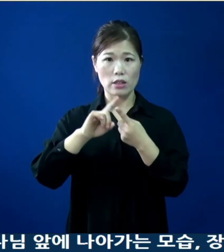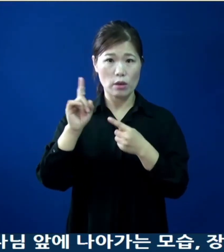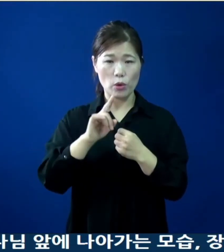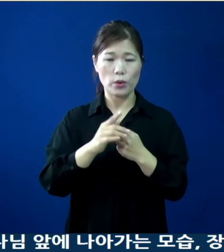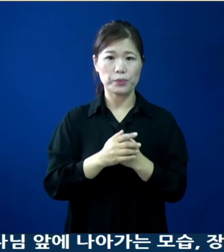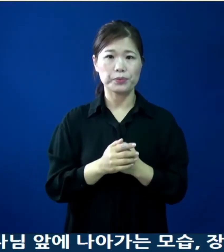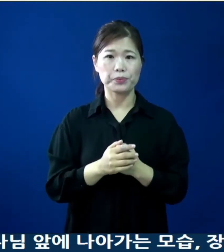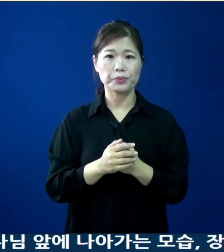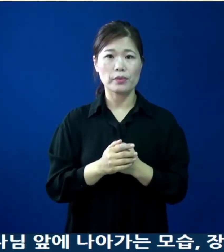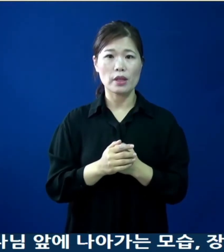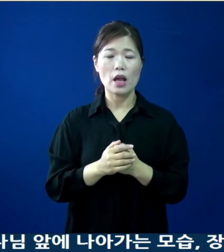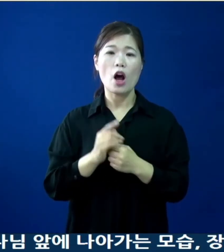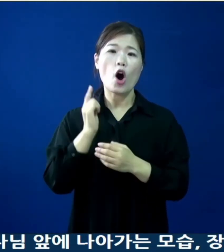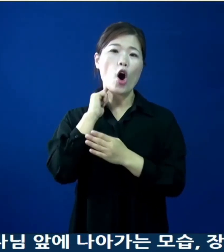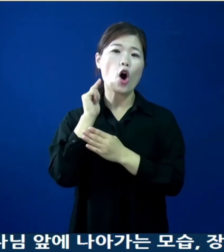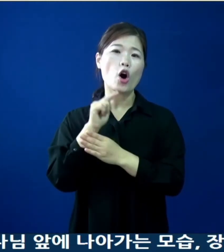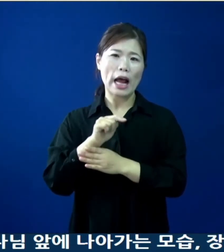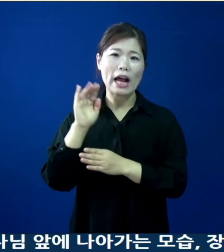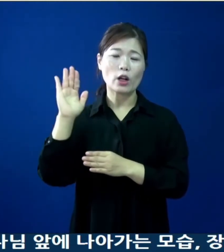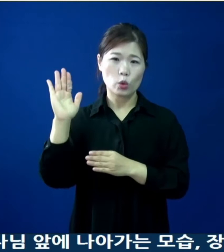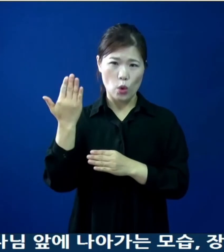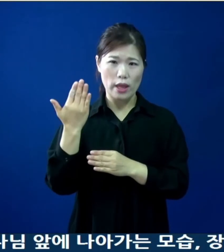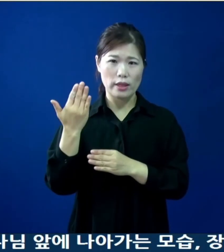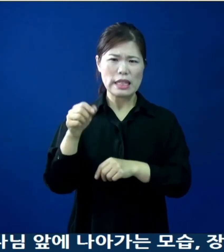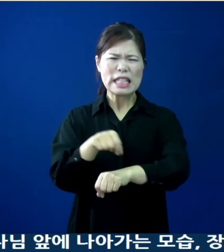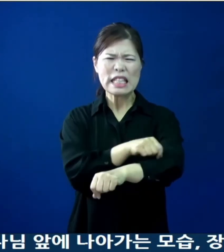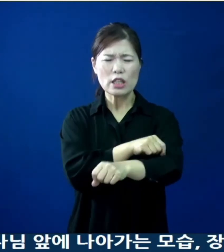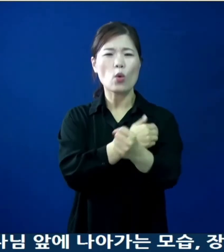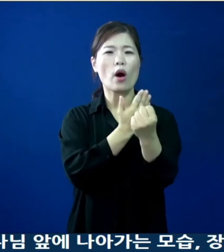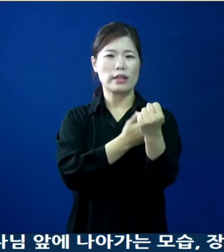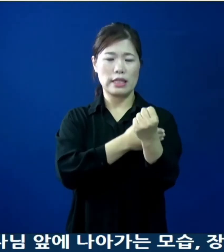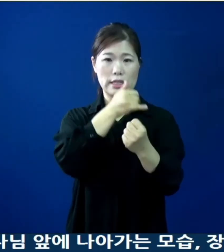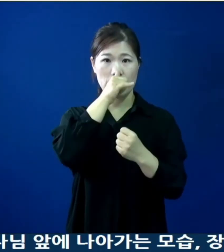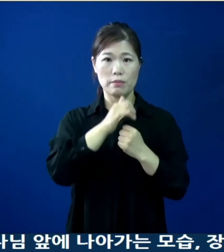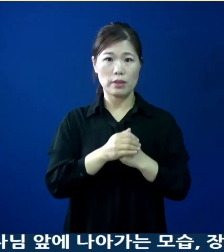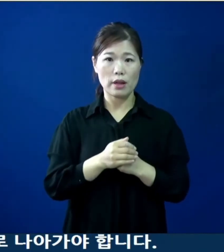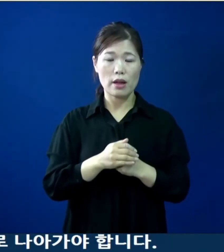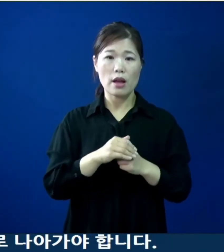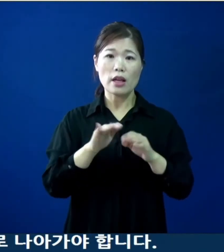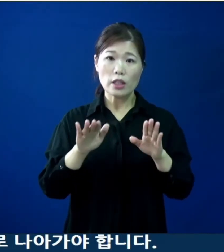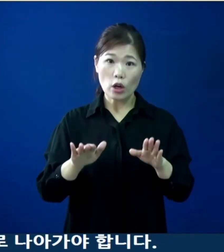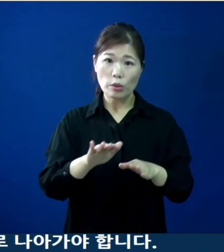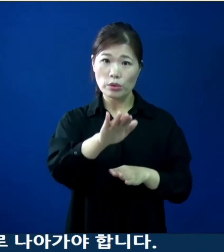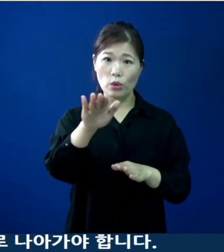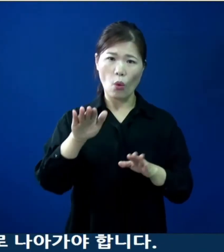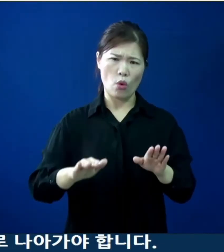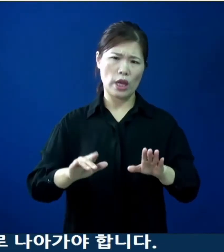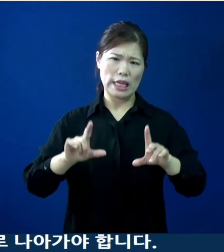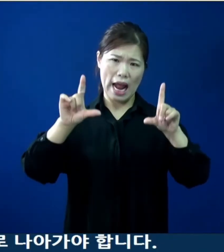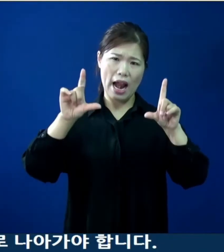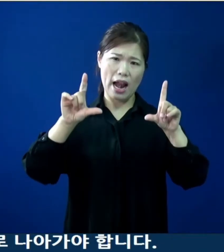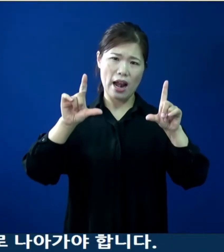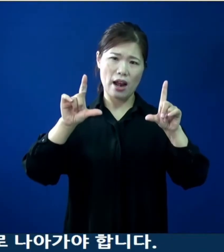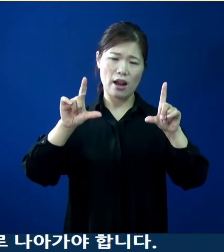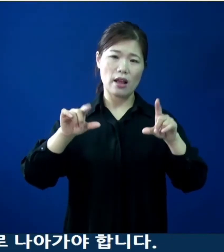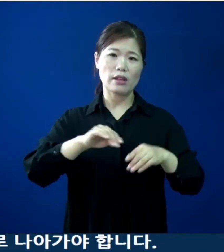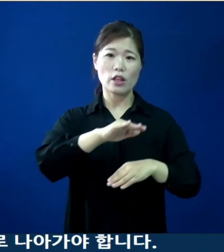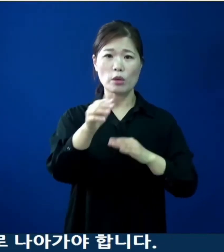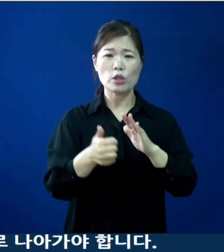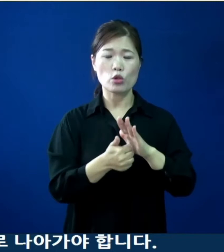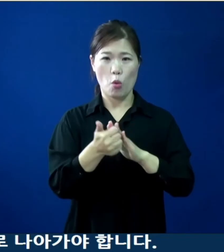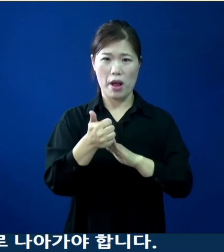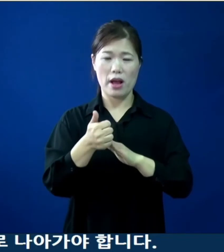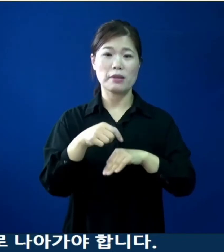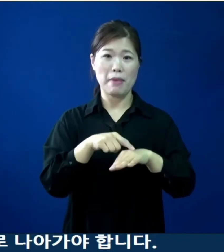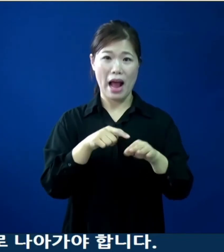있는 허락된 특권이 있는 날이었습니다. 여러분, 이 날을 보면서 우리는 참 소망하는 마음이